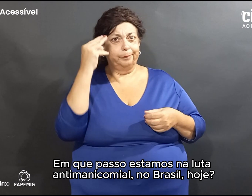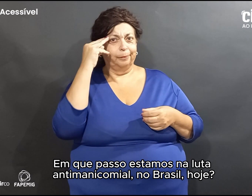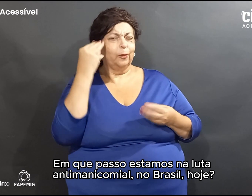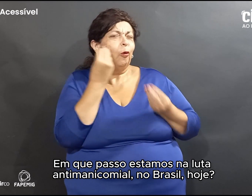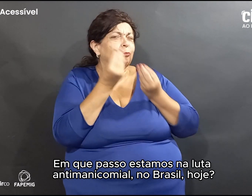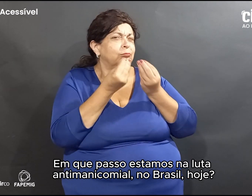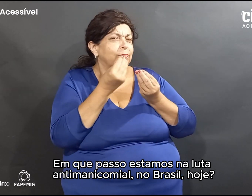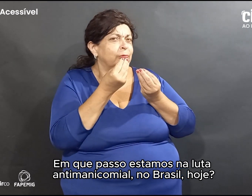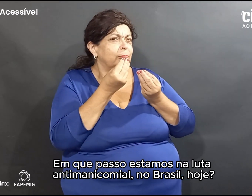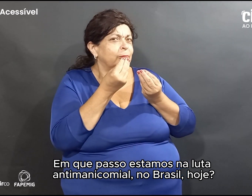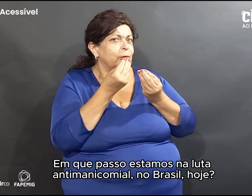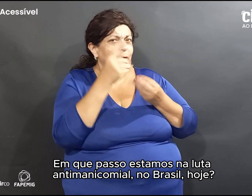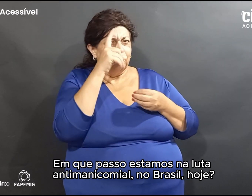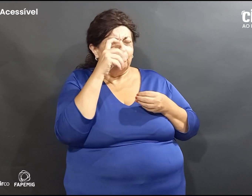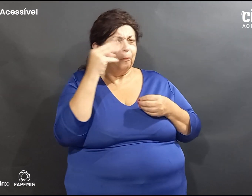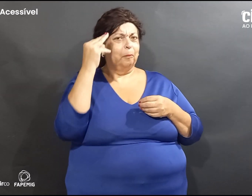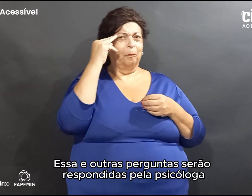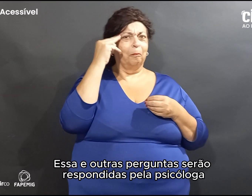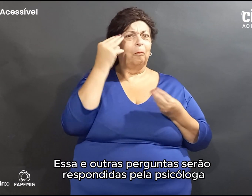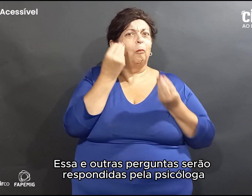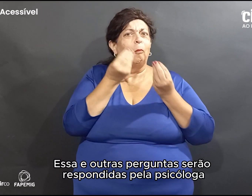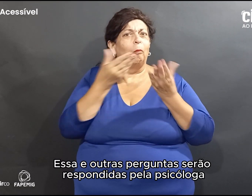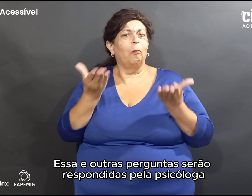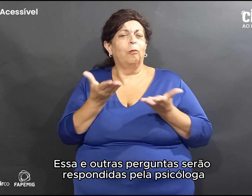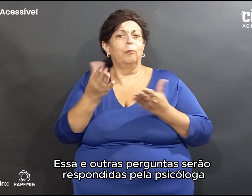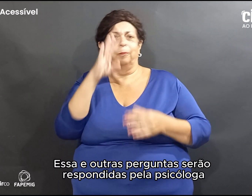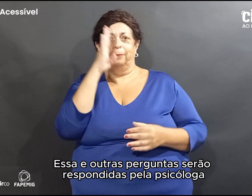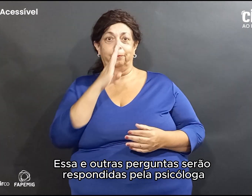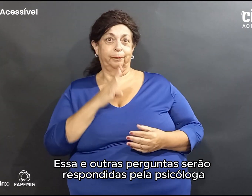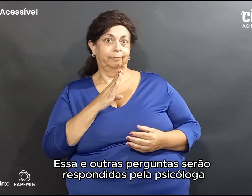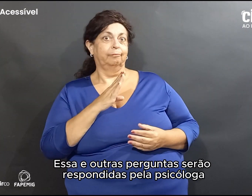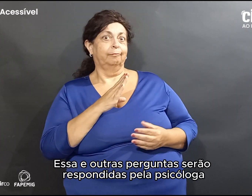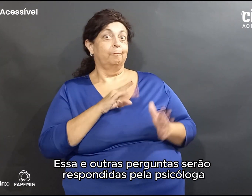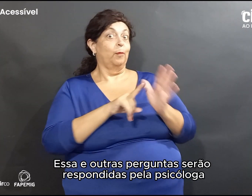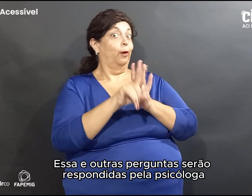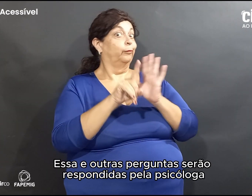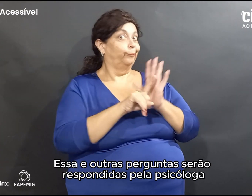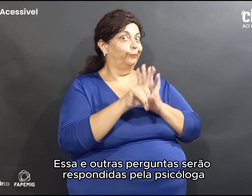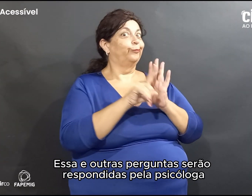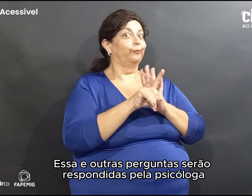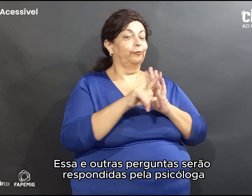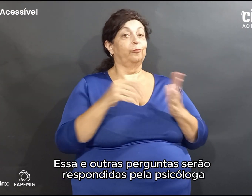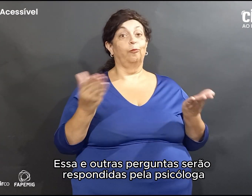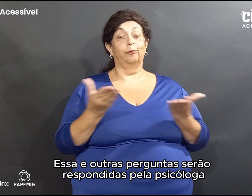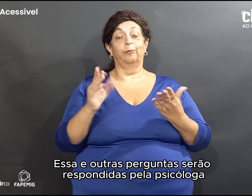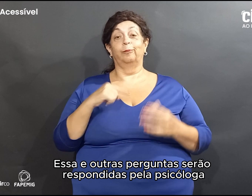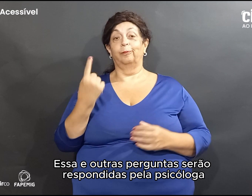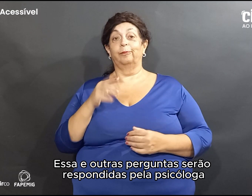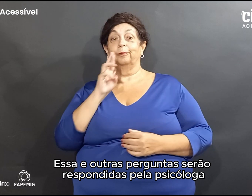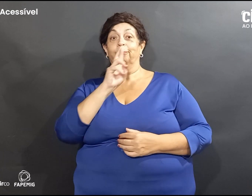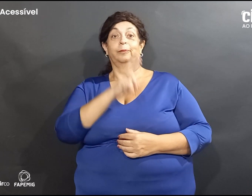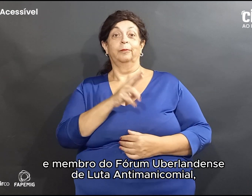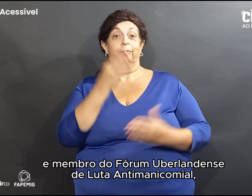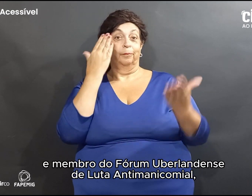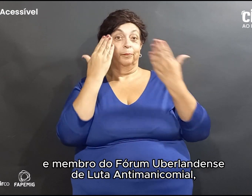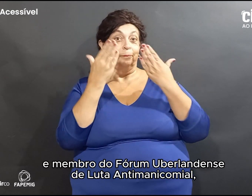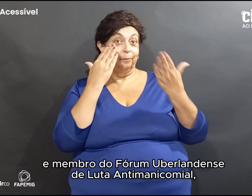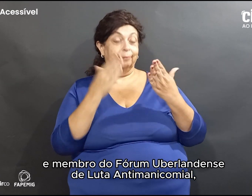no Brasil hoje? Essa e outras perguntas serão respondidas pela psicóloga e membro do